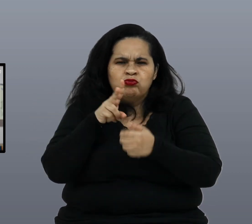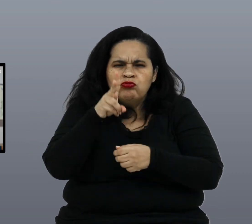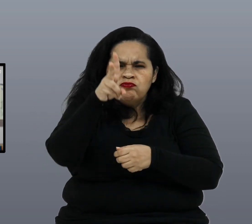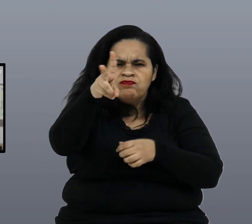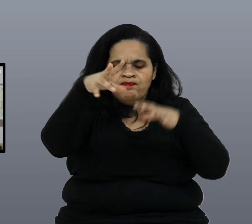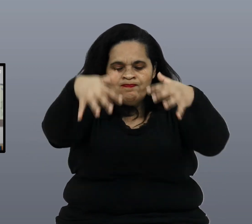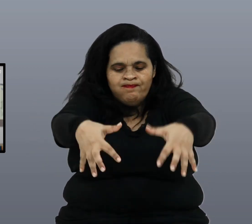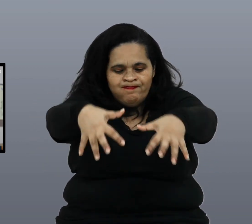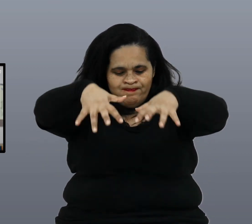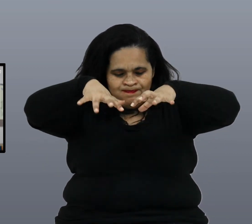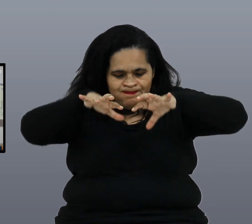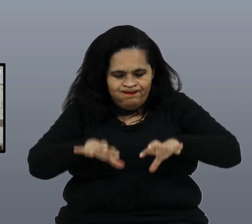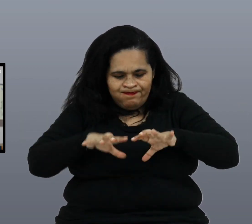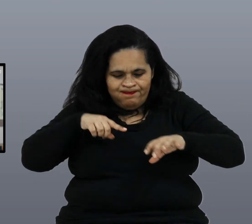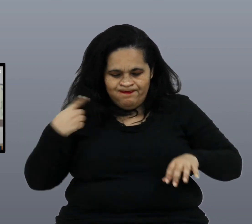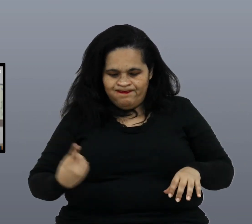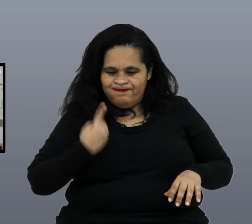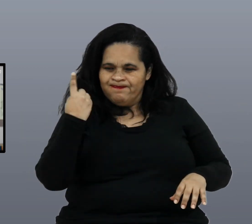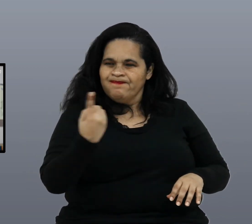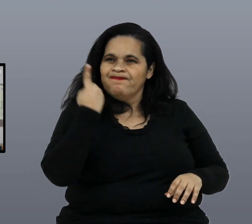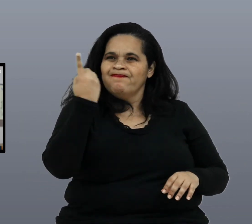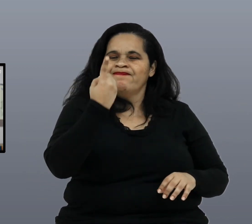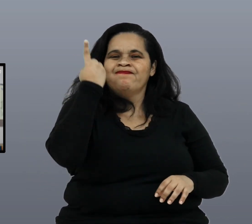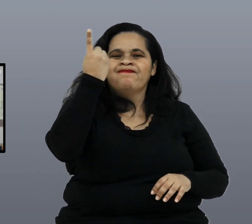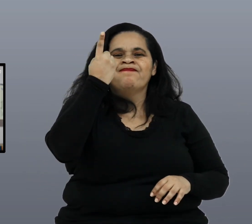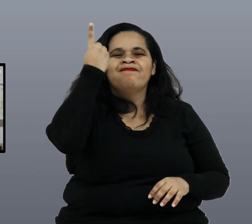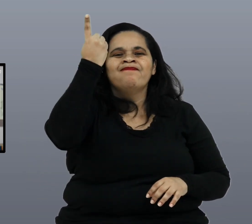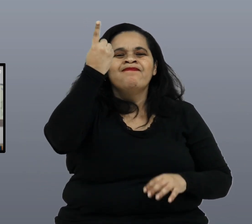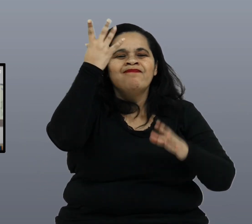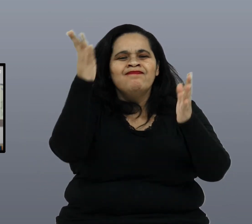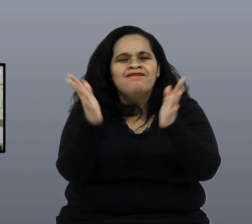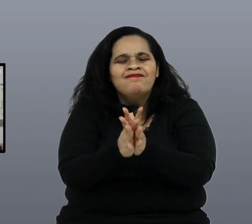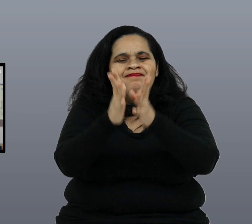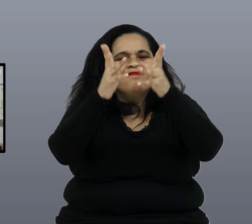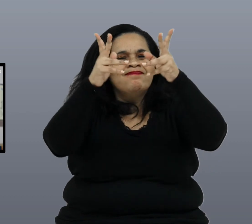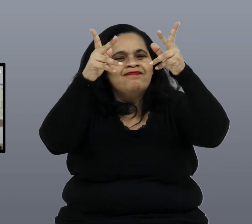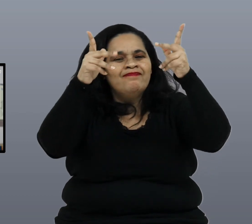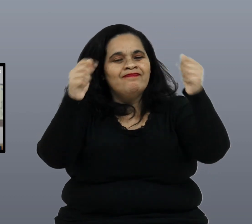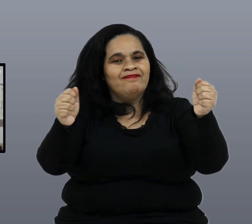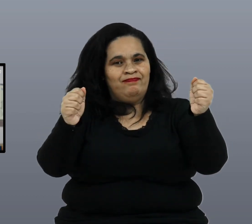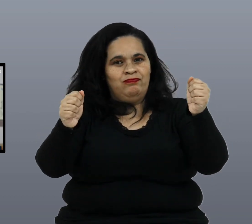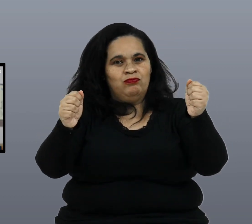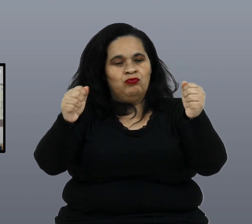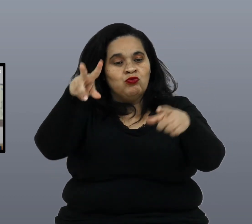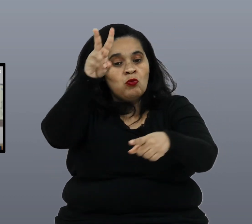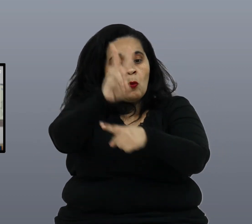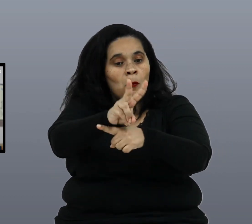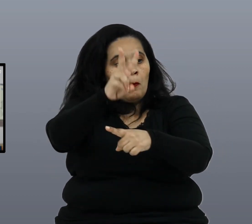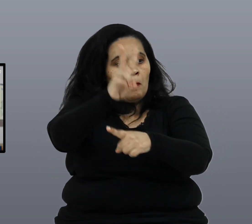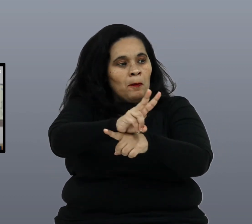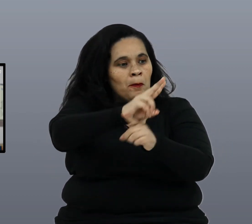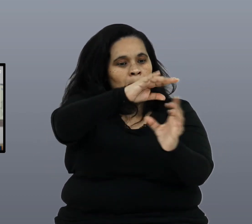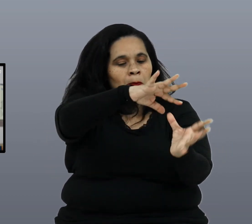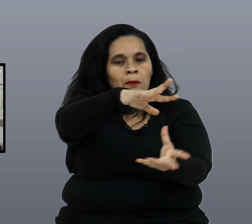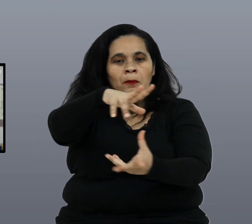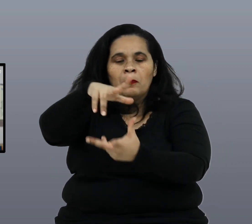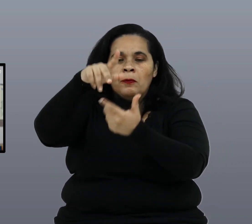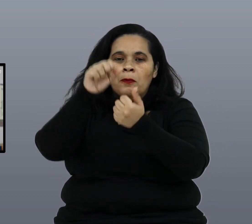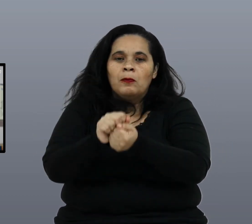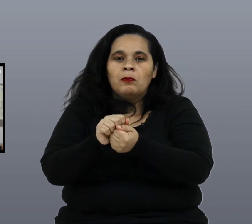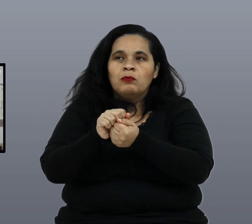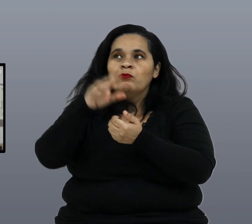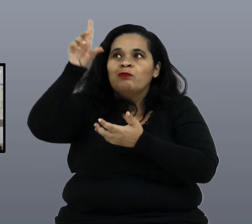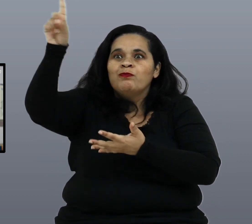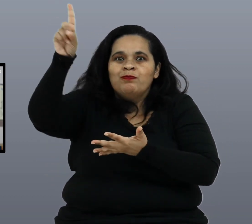num alto e sublime trono e Ele continua comandando a história. Esse ancião de dias é